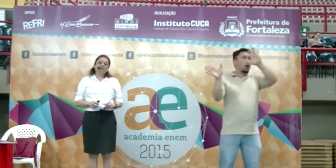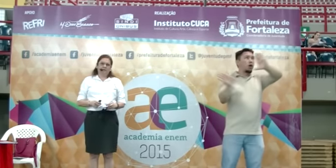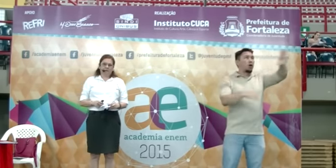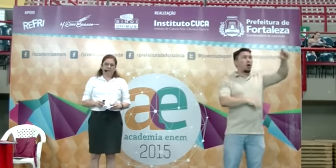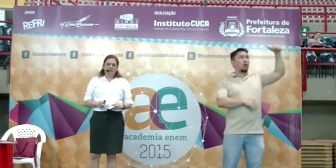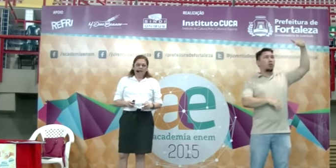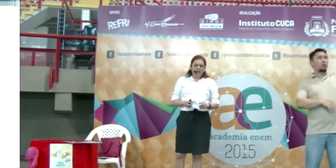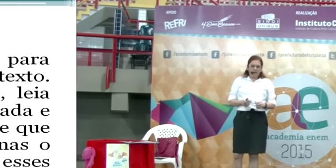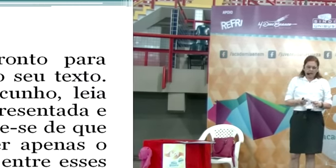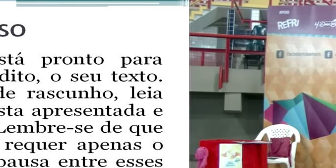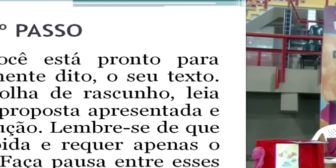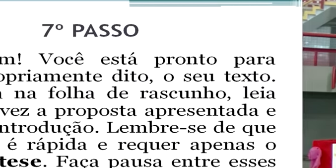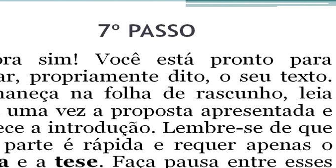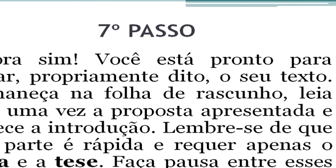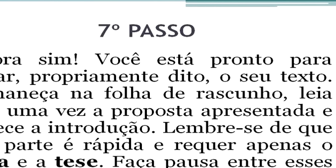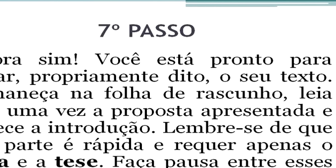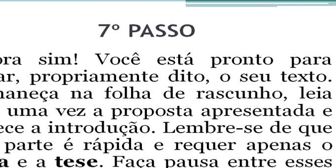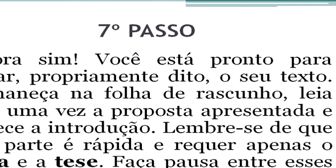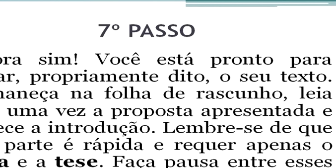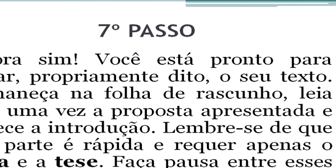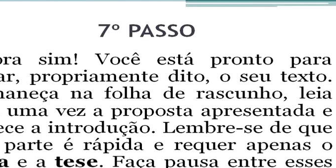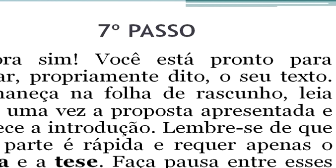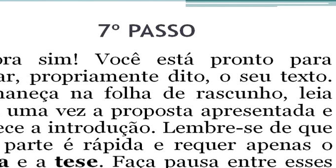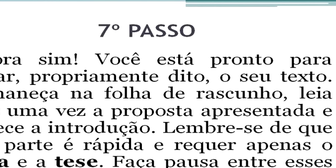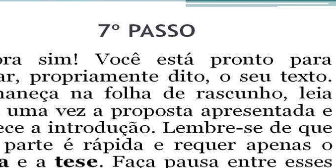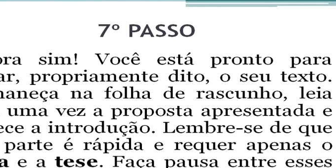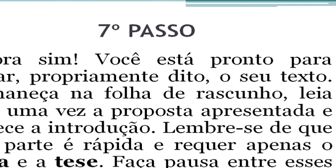a redação. Agora sim,